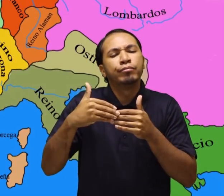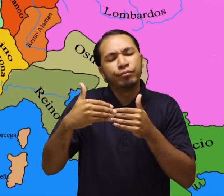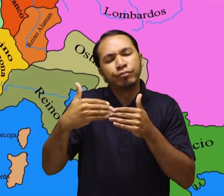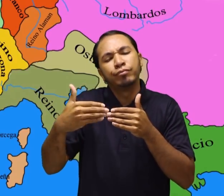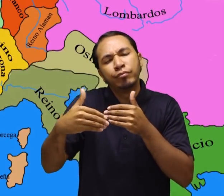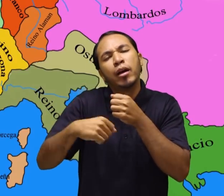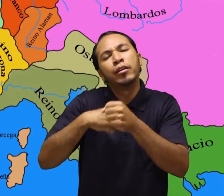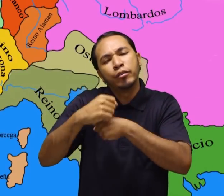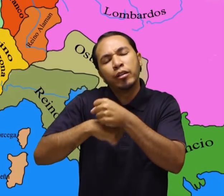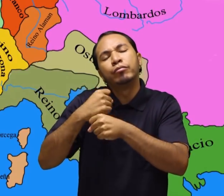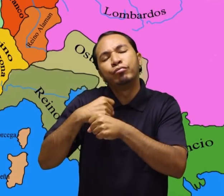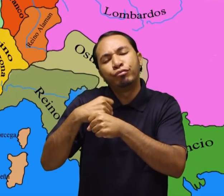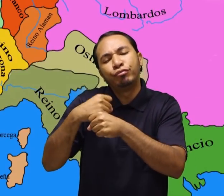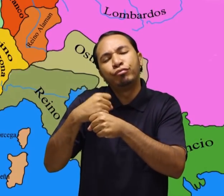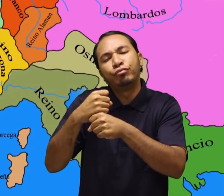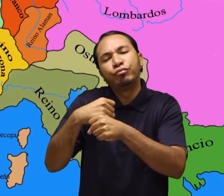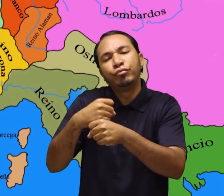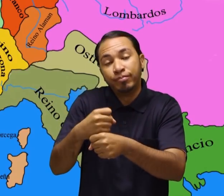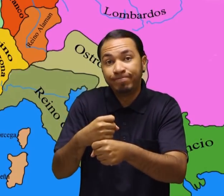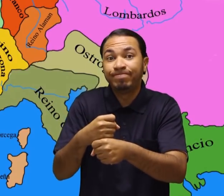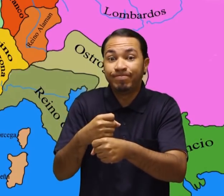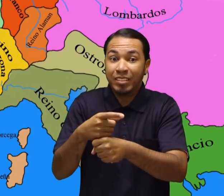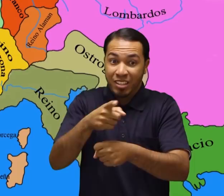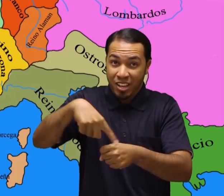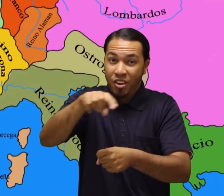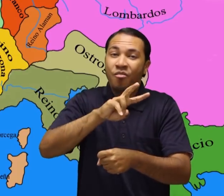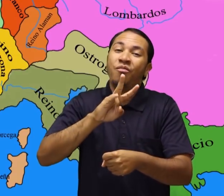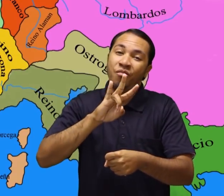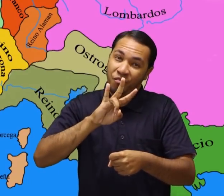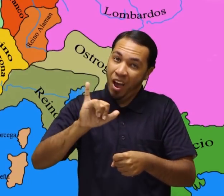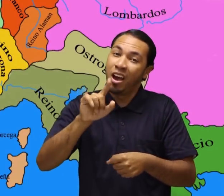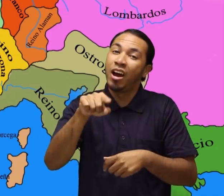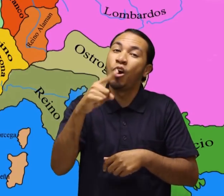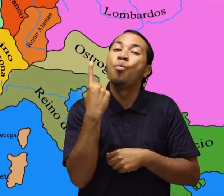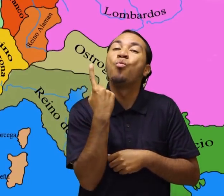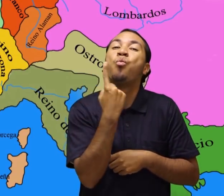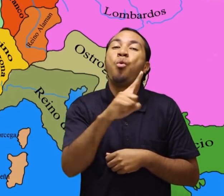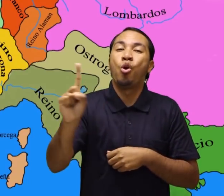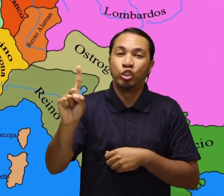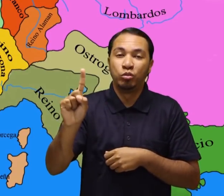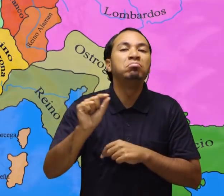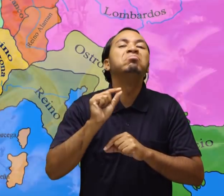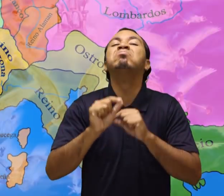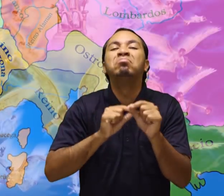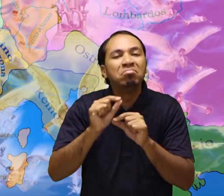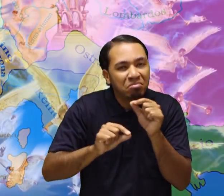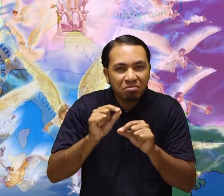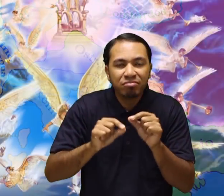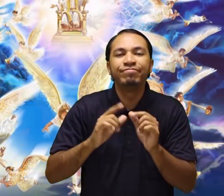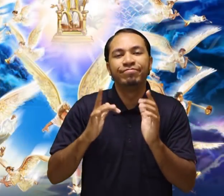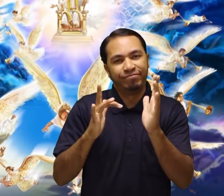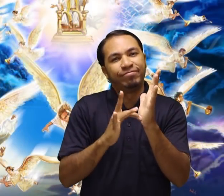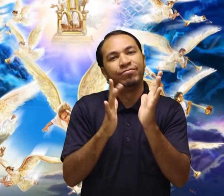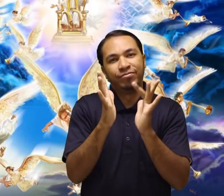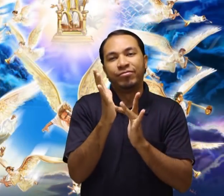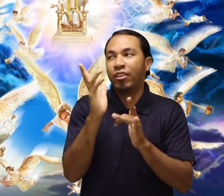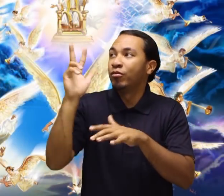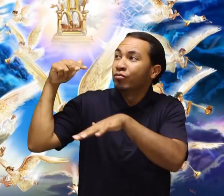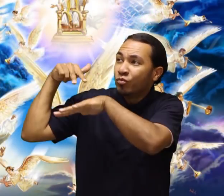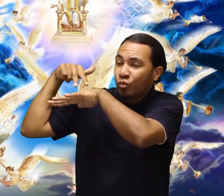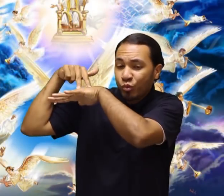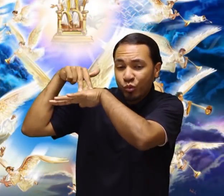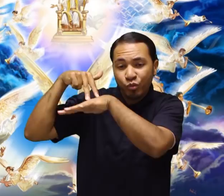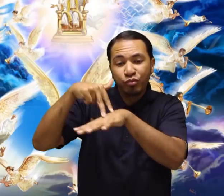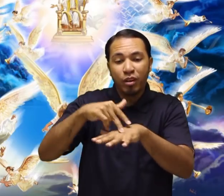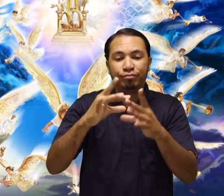Mas esse território também existiria por algum tempo e seria o último a existir